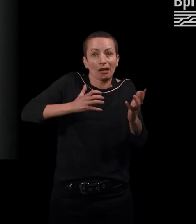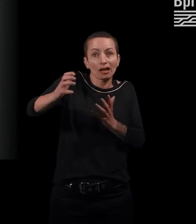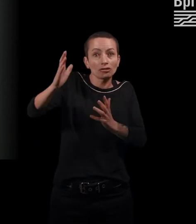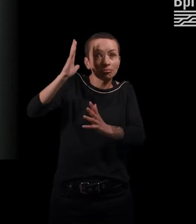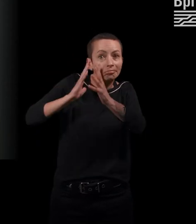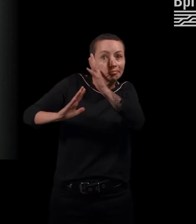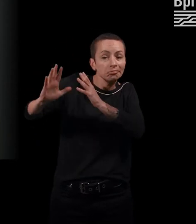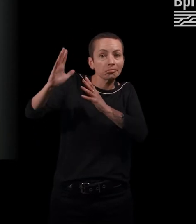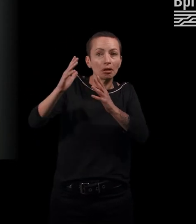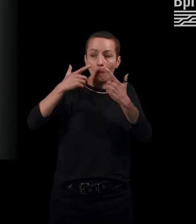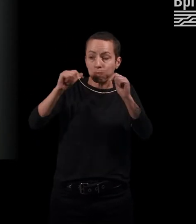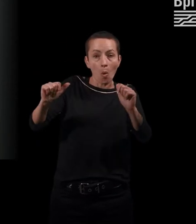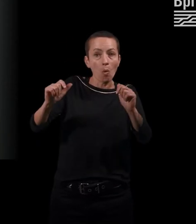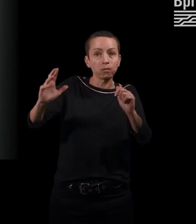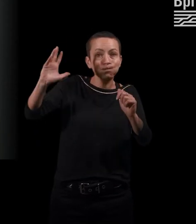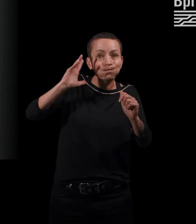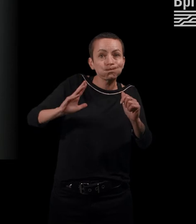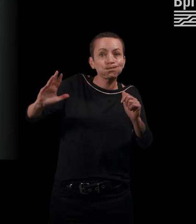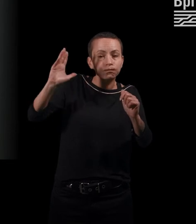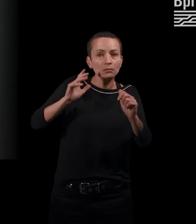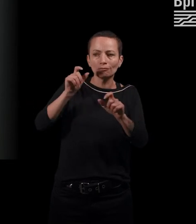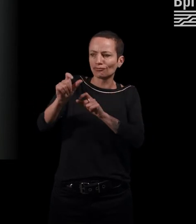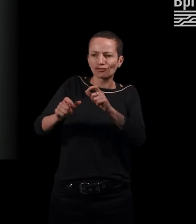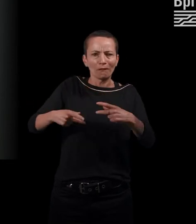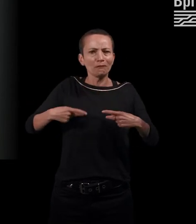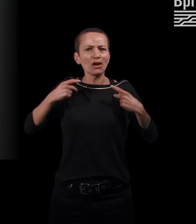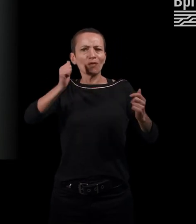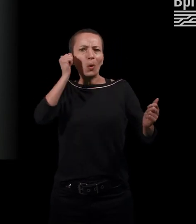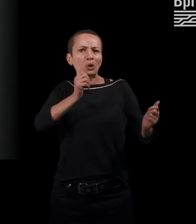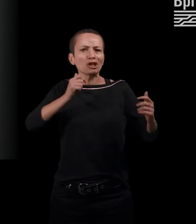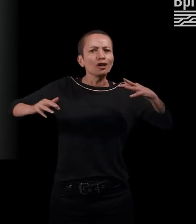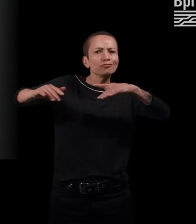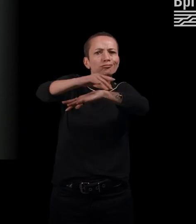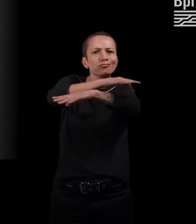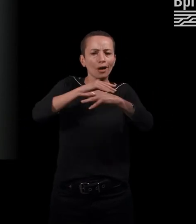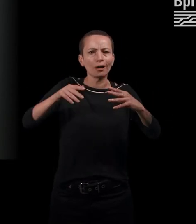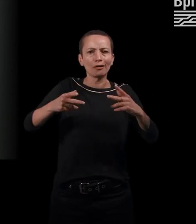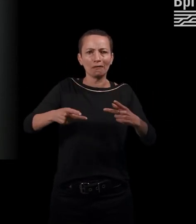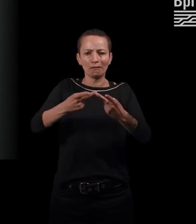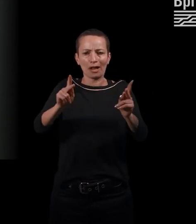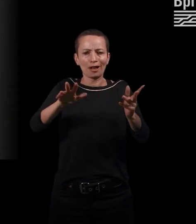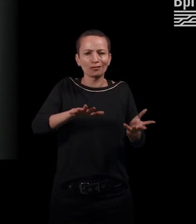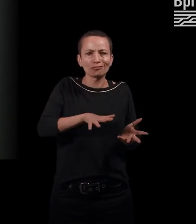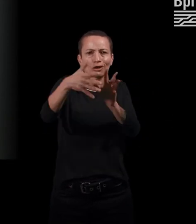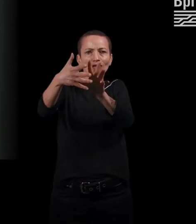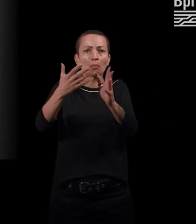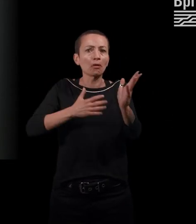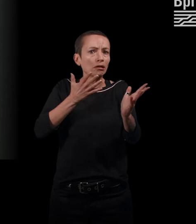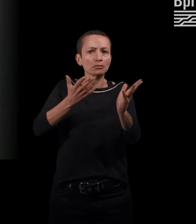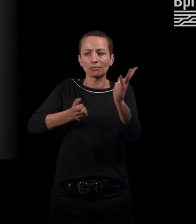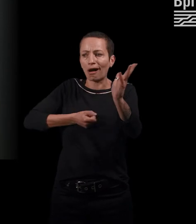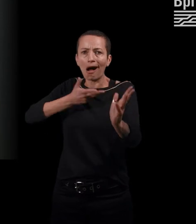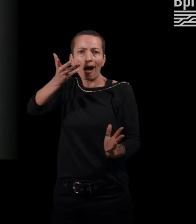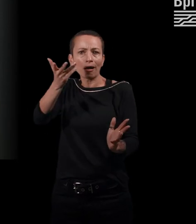palimpseste urbain très riche, avec des strates, avec des gens qui le pratiquent, qui le vivent au quotidien, qui le transforment au quotidien par la